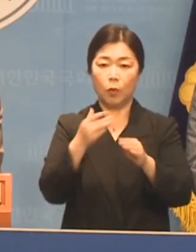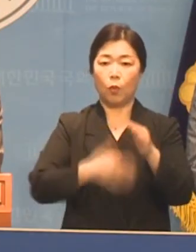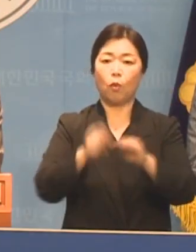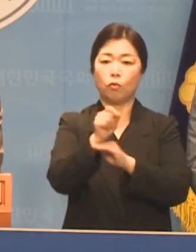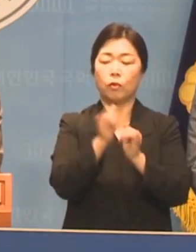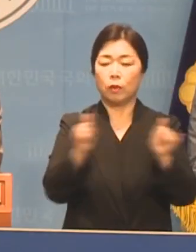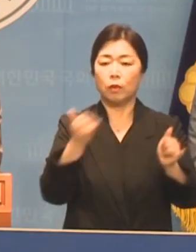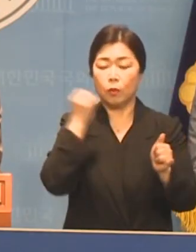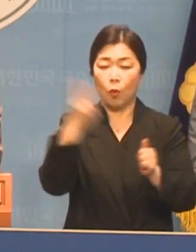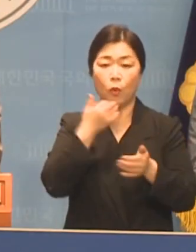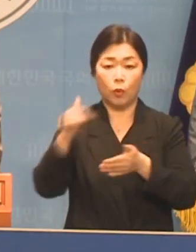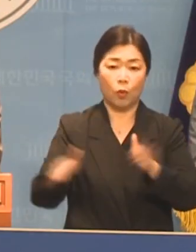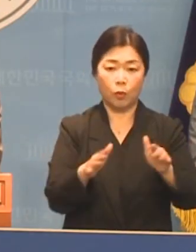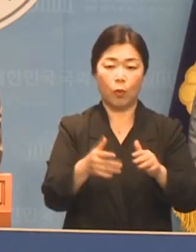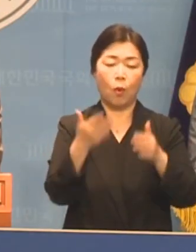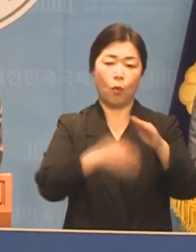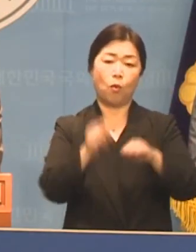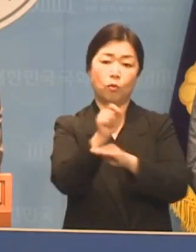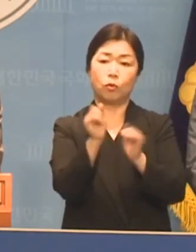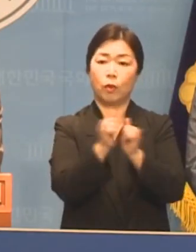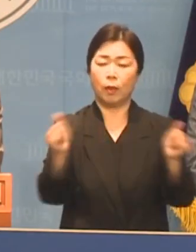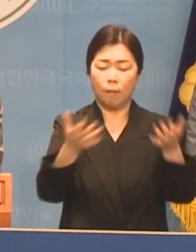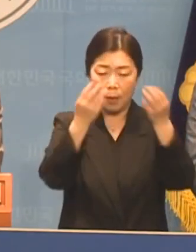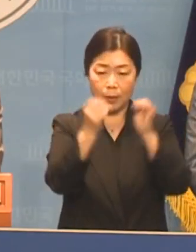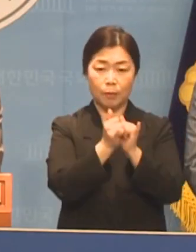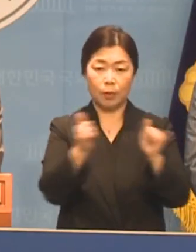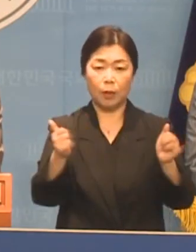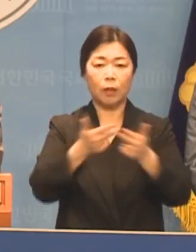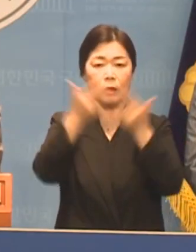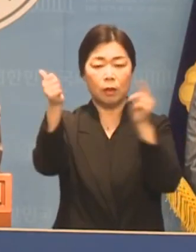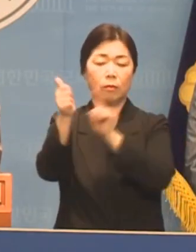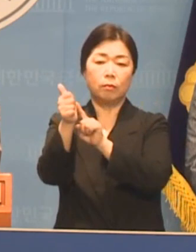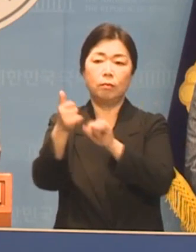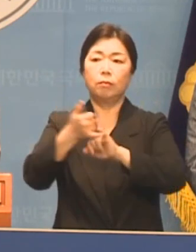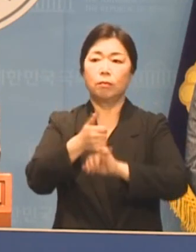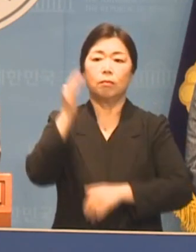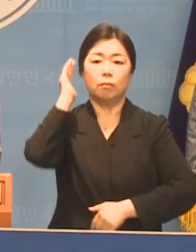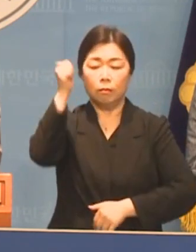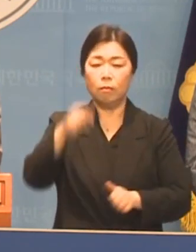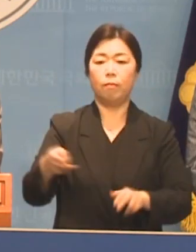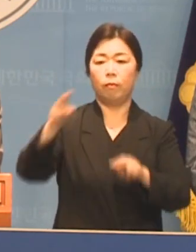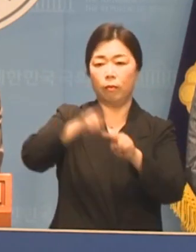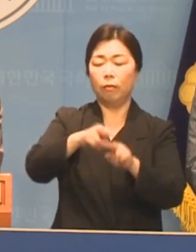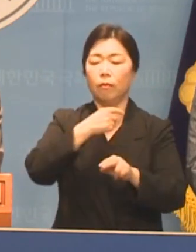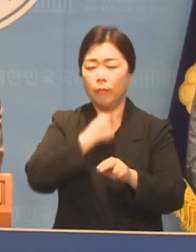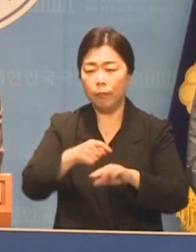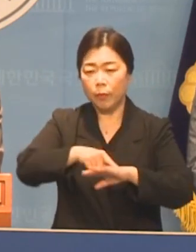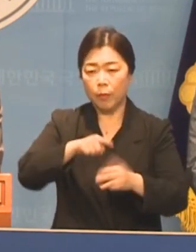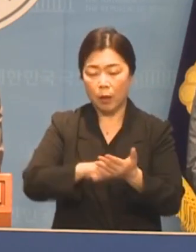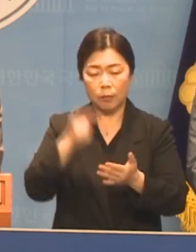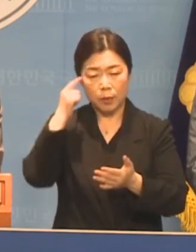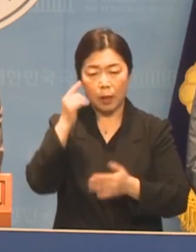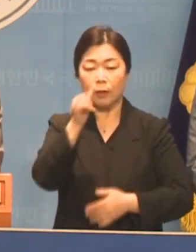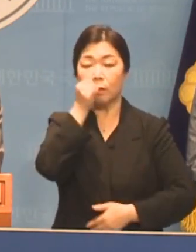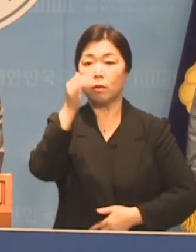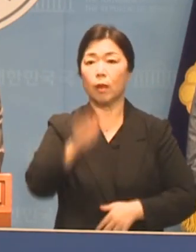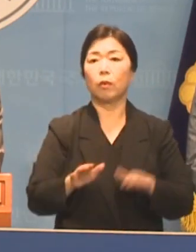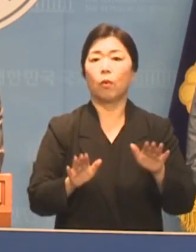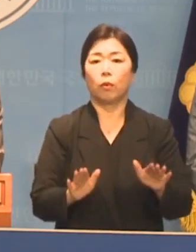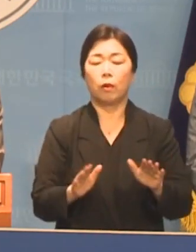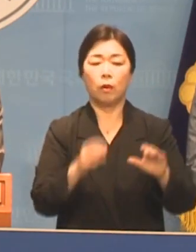공무원 많은 분들이 이재명 후보가 꼭 대통령이 됐으면 하는 마음을 갖고 있으나